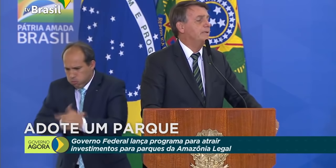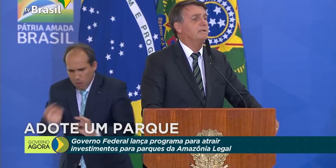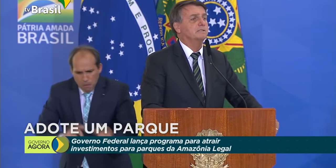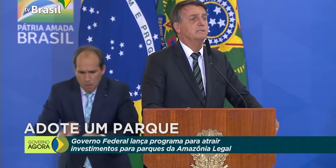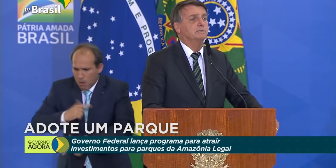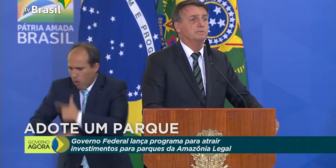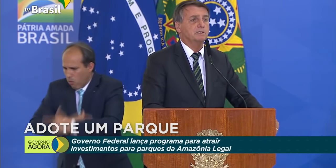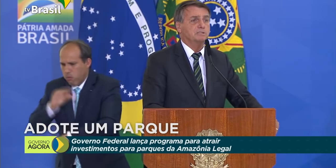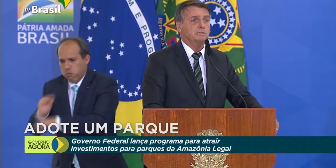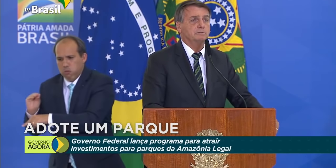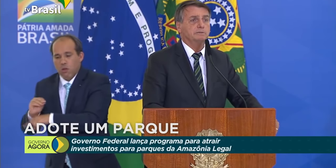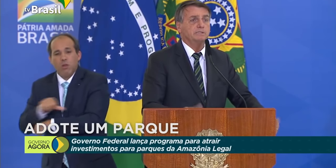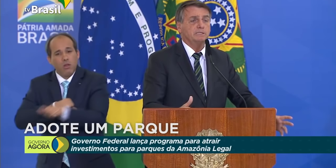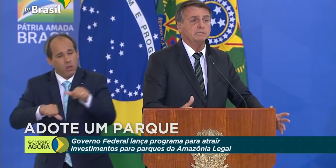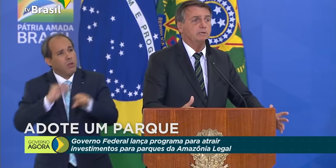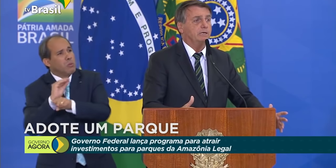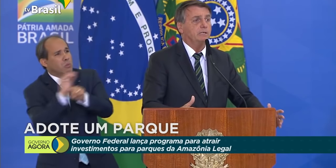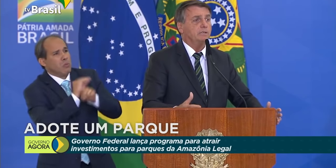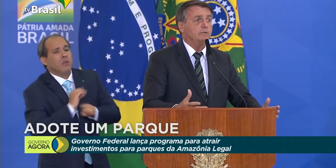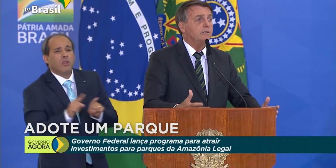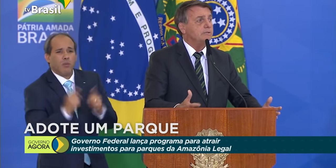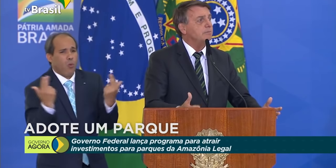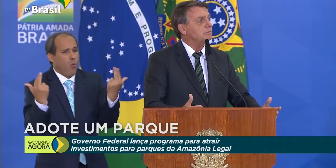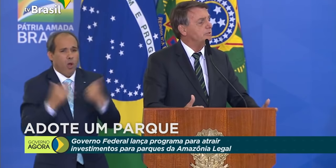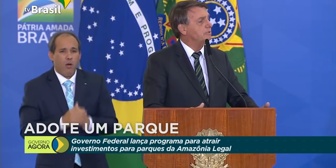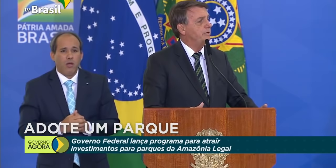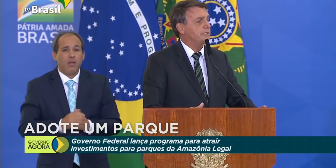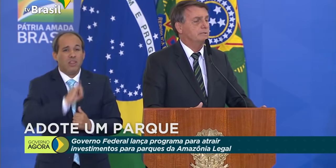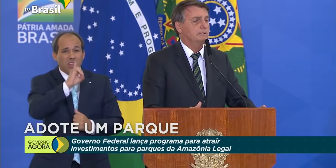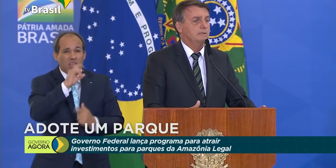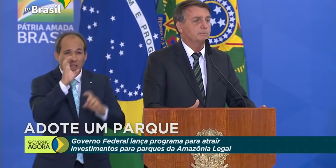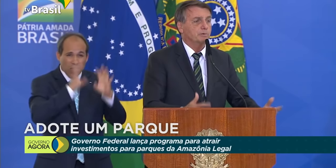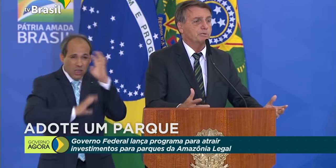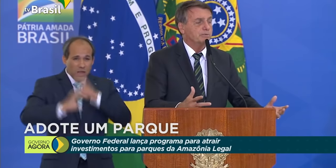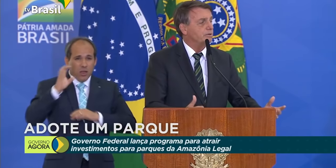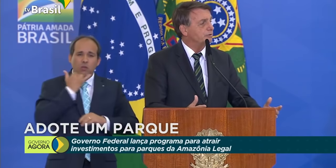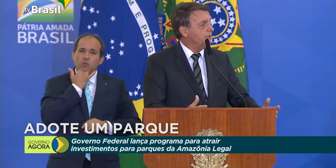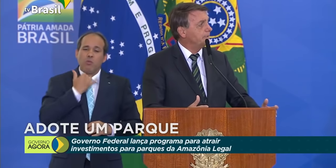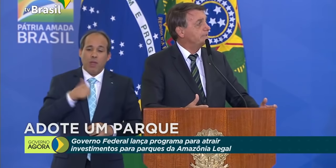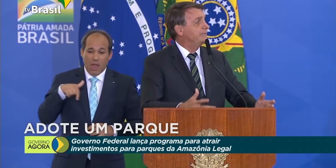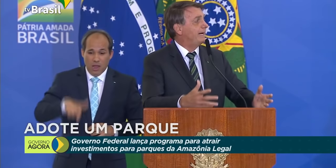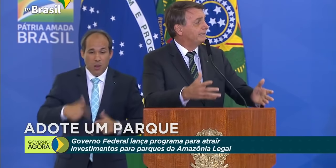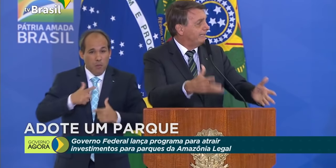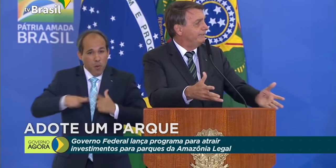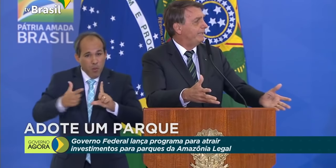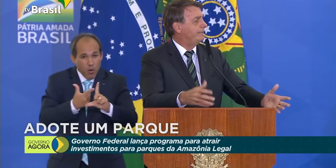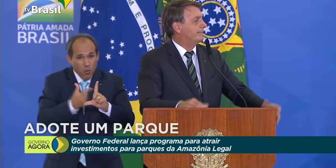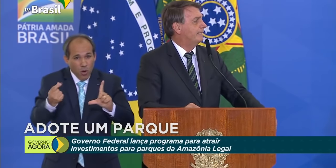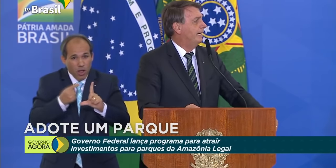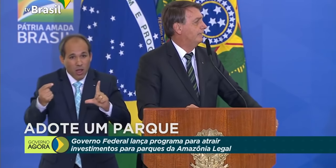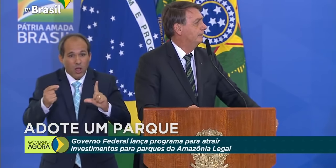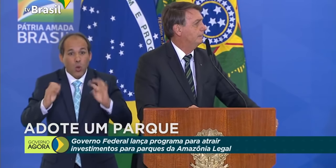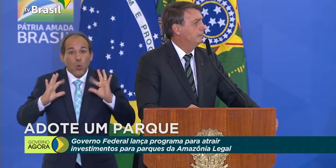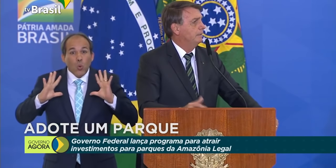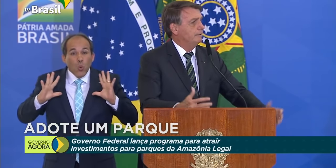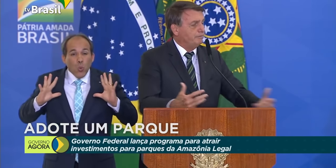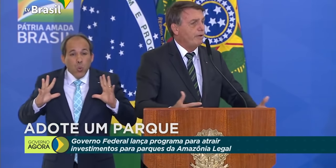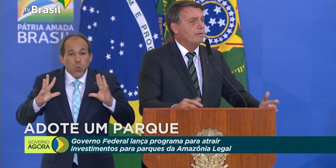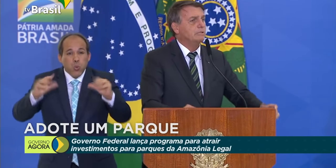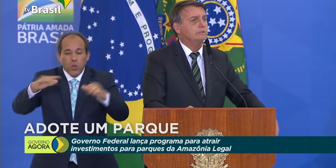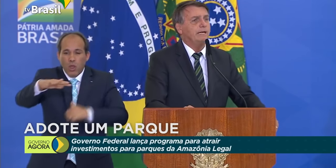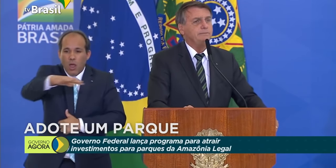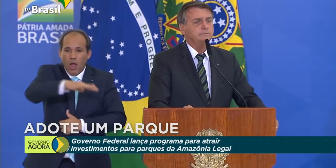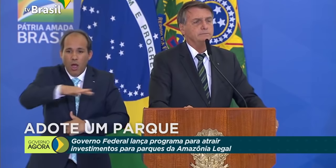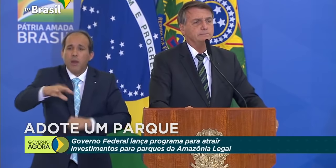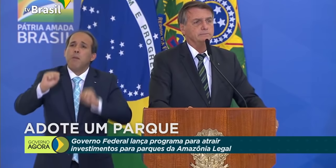podemos falar para aqueles que nos criticam é o seguinte Olha nós não temos condições por questões econômicas de atender nessa área